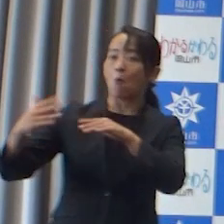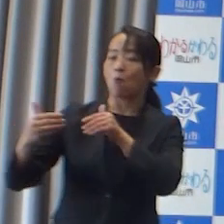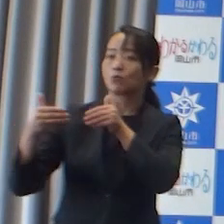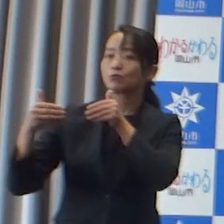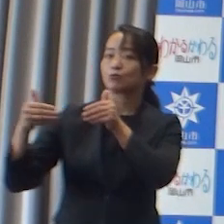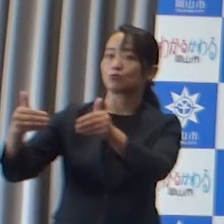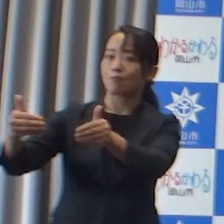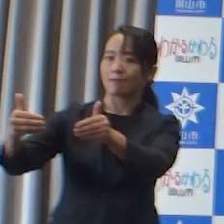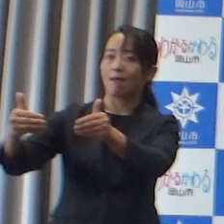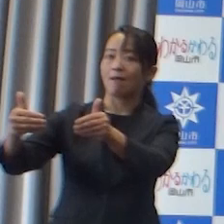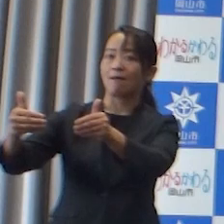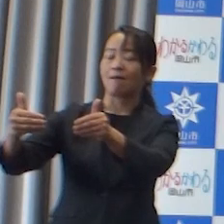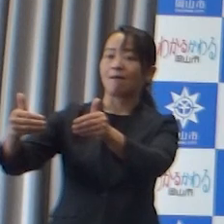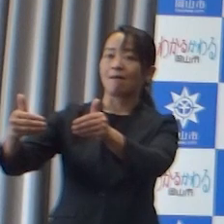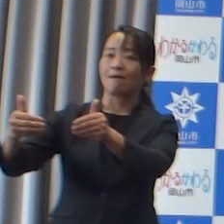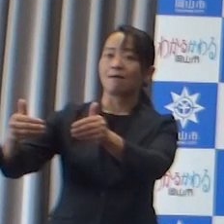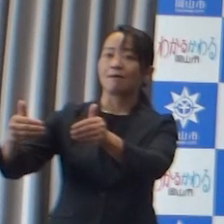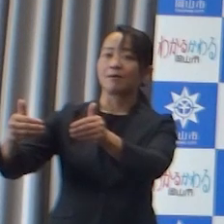速してもらってですね、